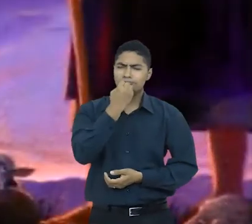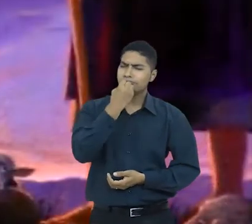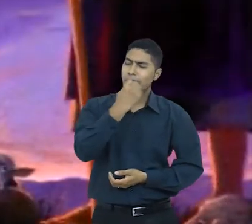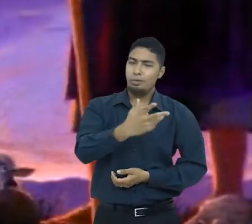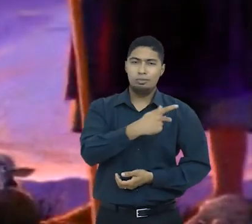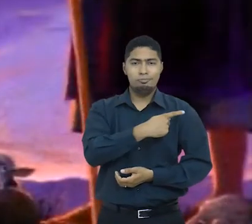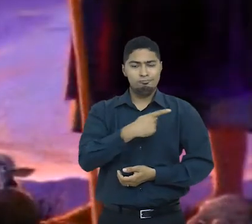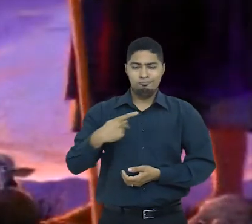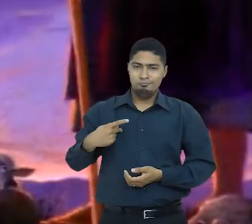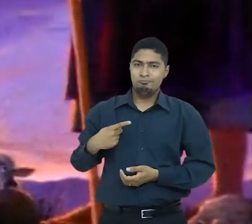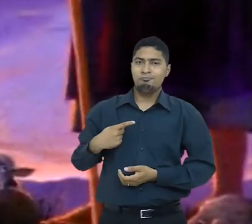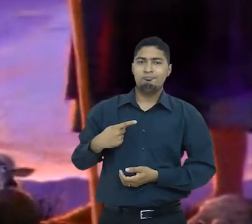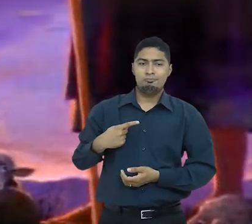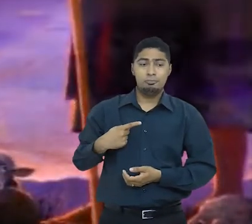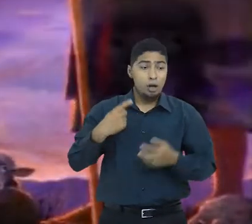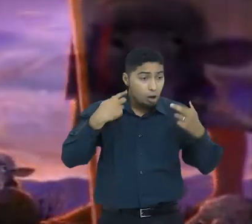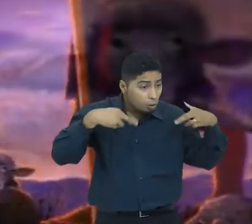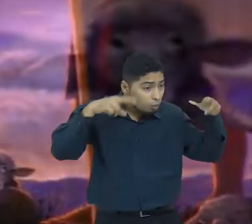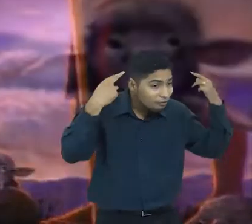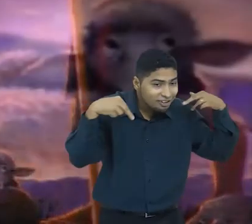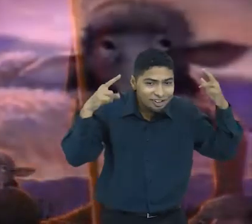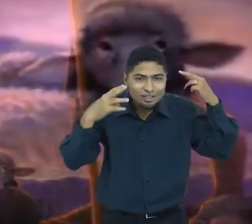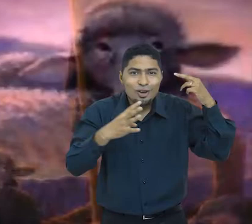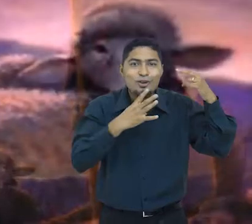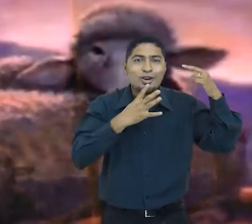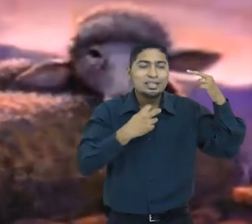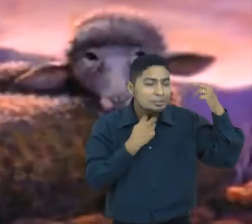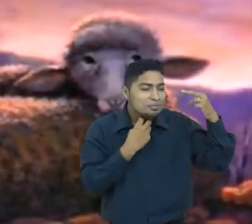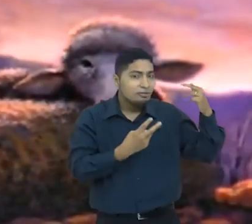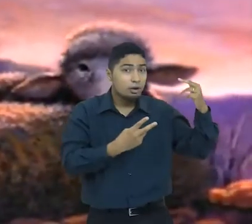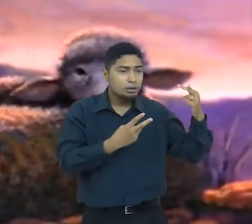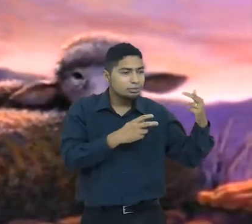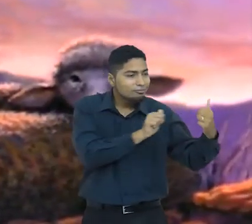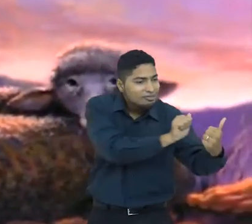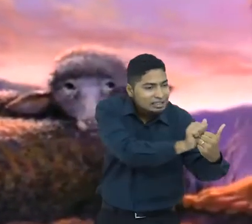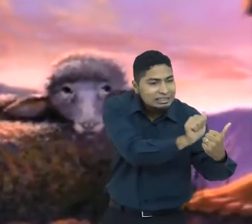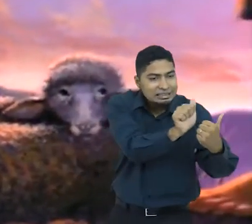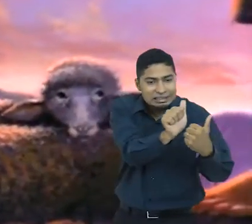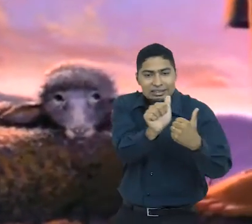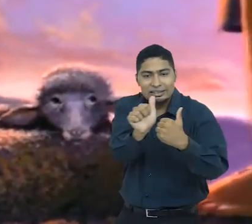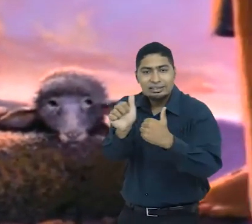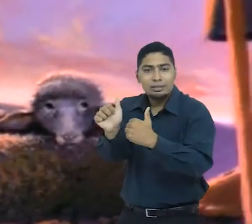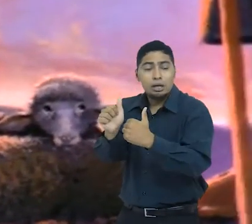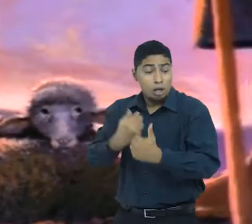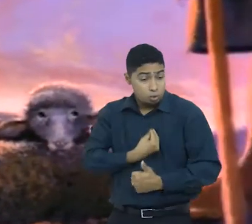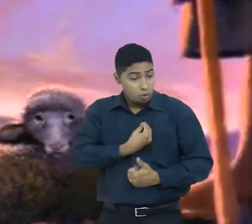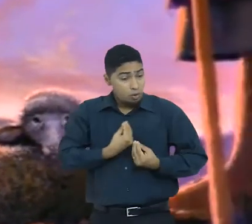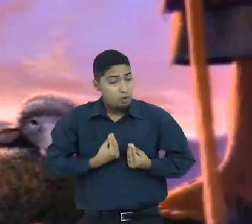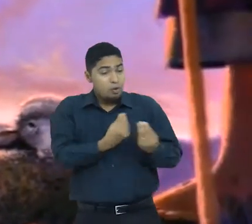Eu sou o bom pastor. Minhas ovelhas conhecem a minha voz e me seguem. Eu lhes dou